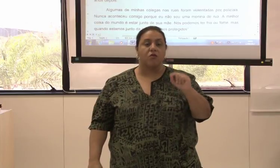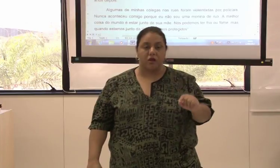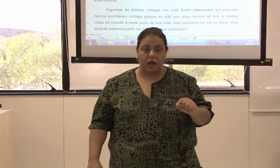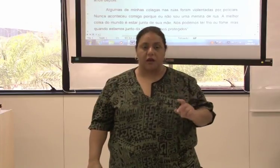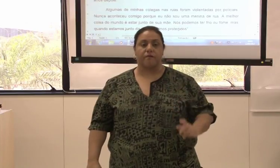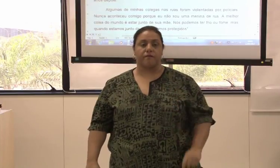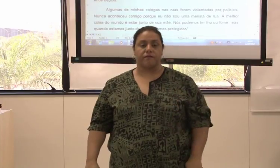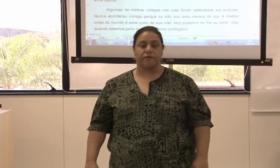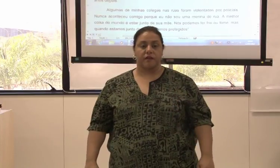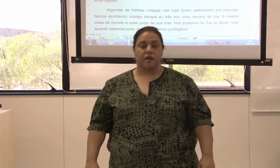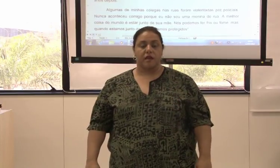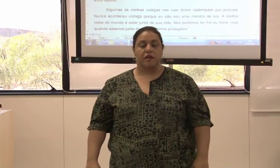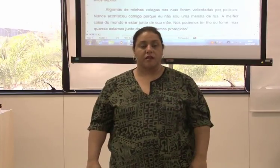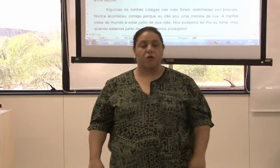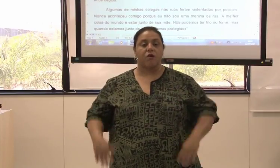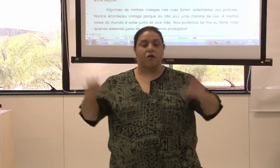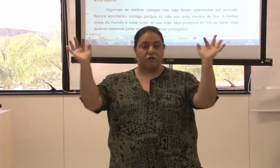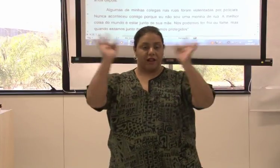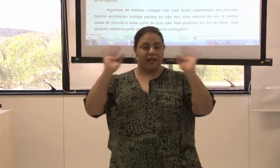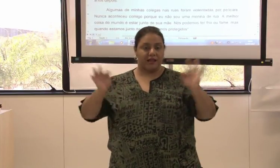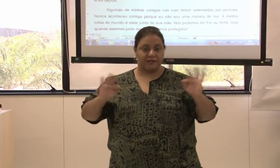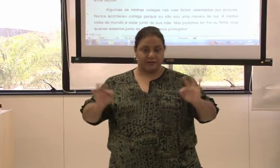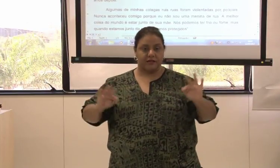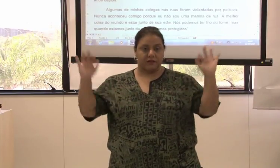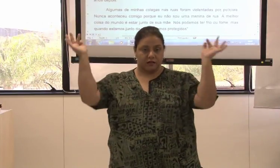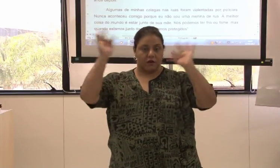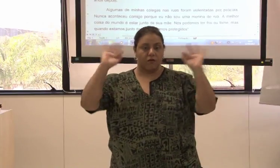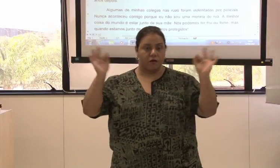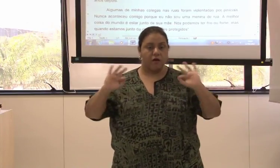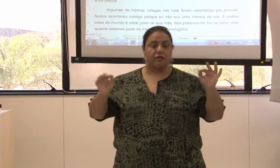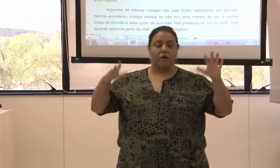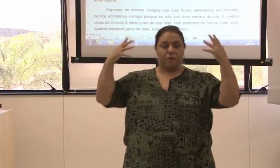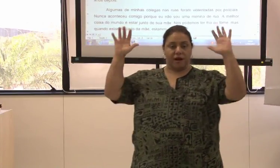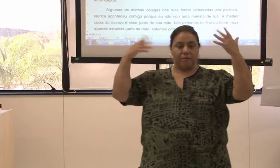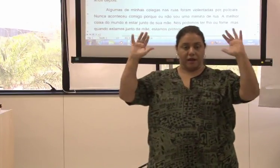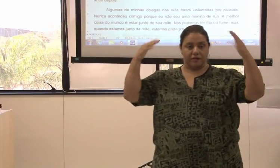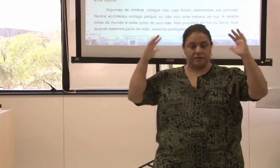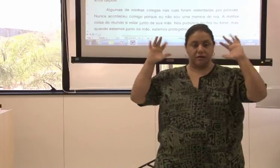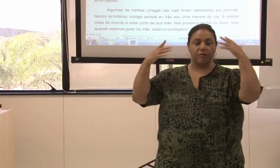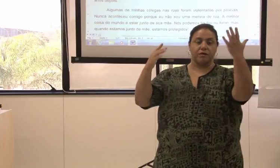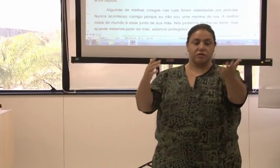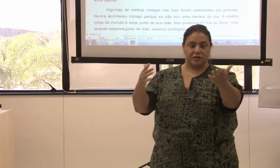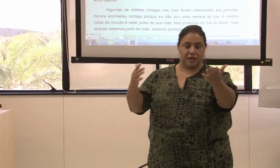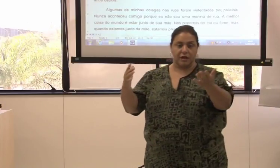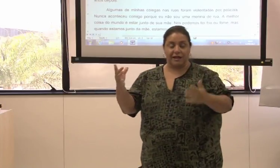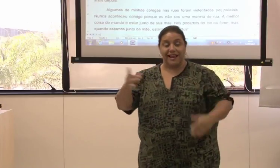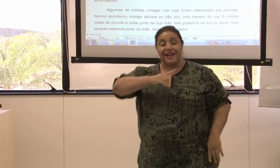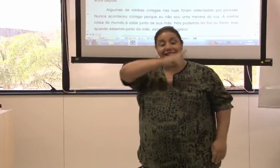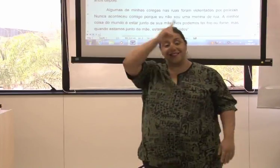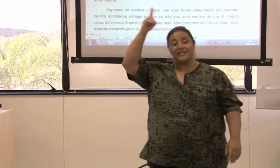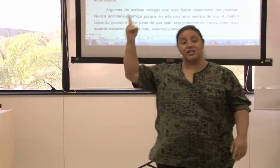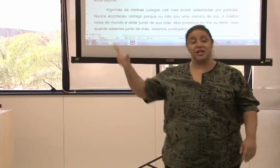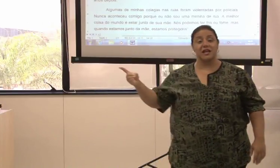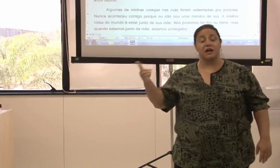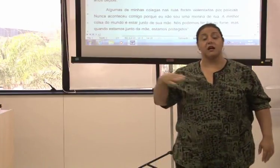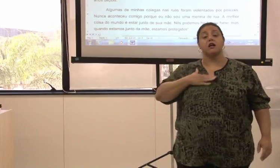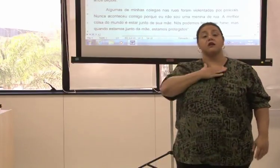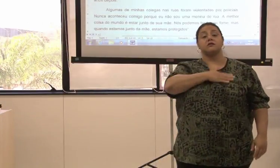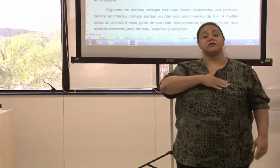quê? Então, feliz, não? Então, parabéns para você. Nesse dia, que você vai